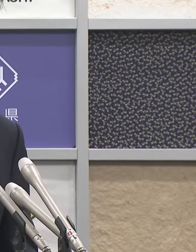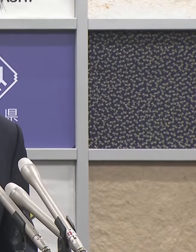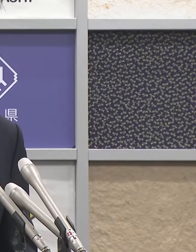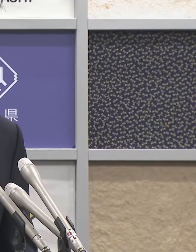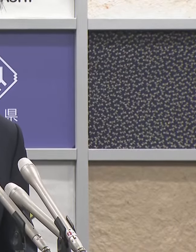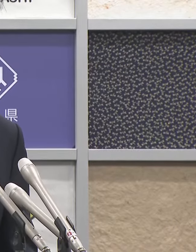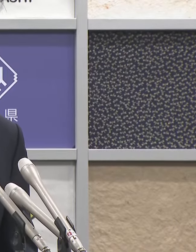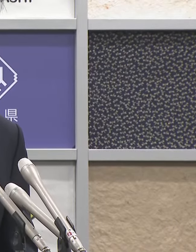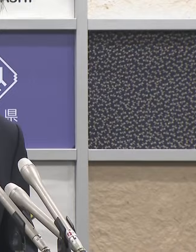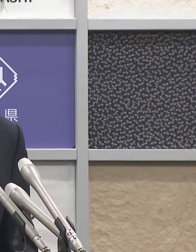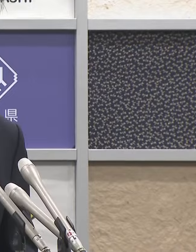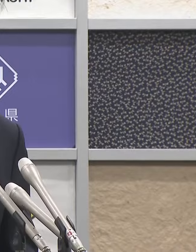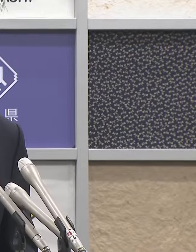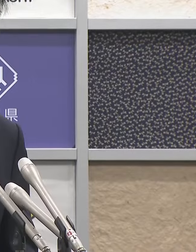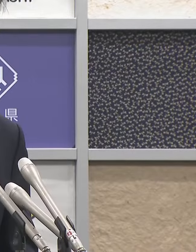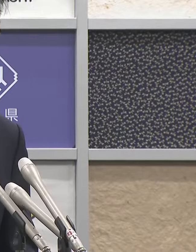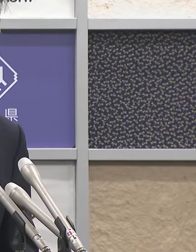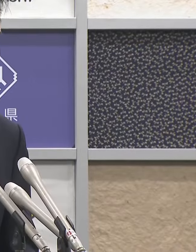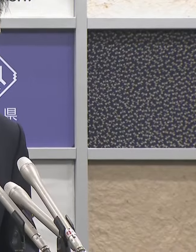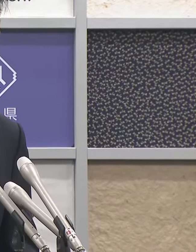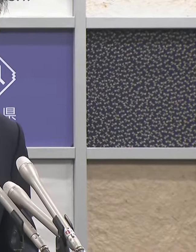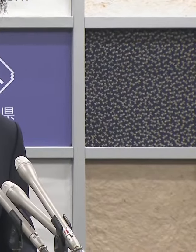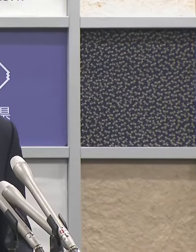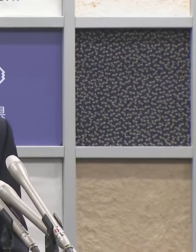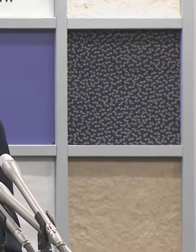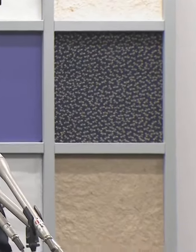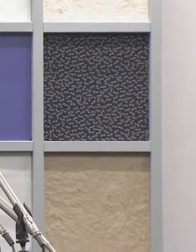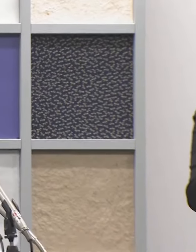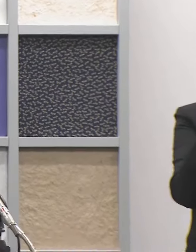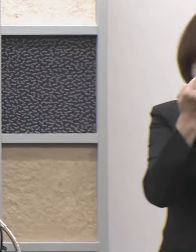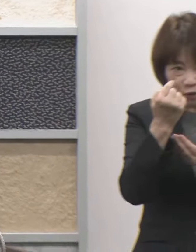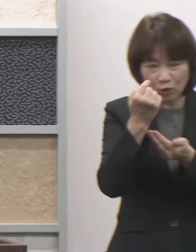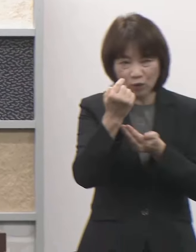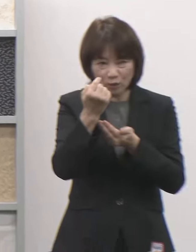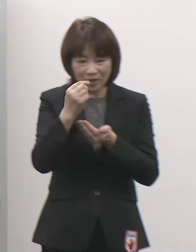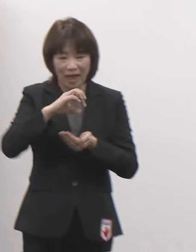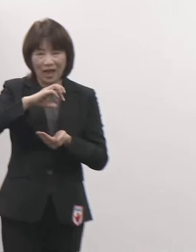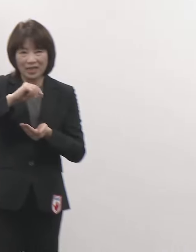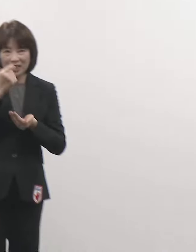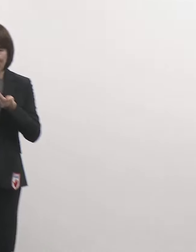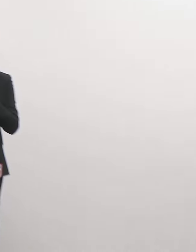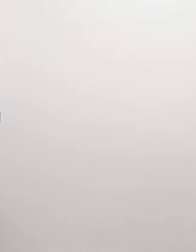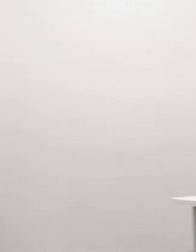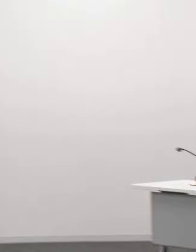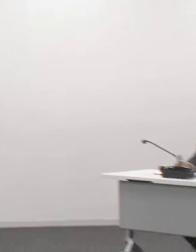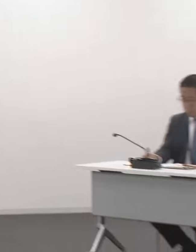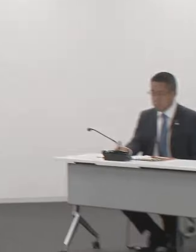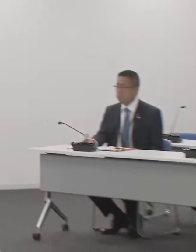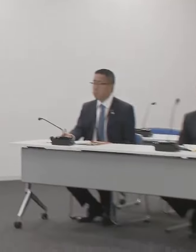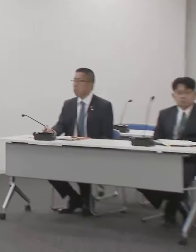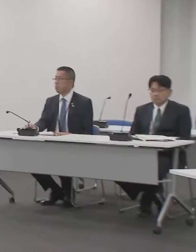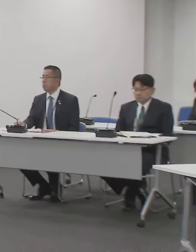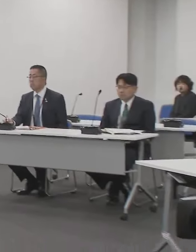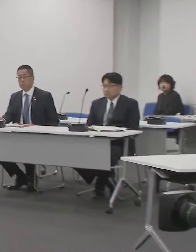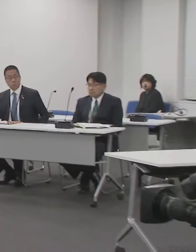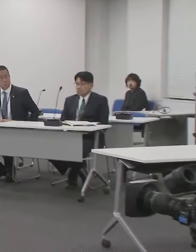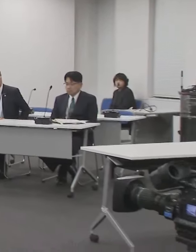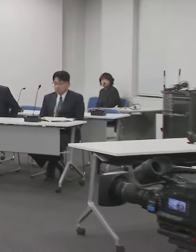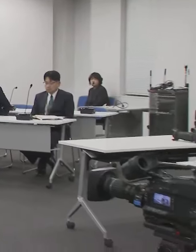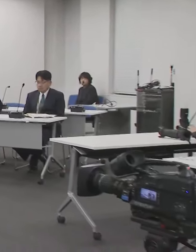ように、火山学あるいは地学を学ばれる方が非常に少なくなっていて、人員の確保が非常に、困難であ